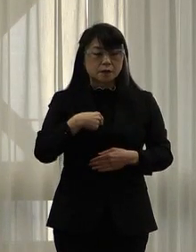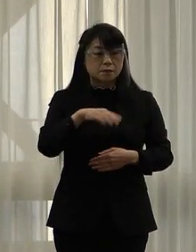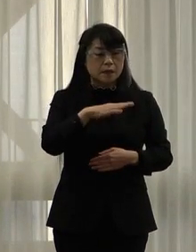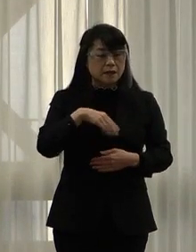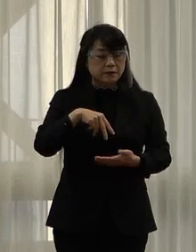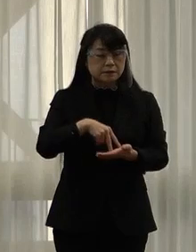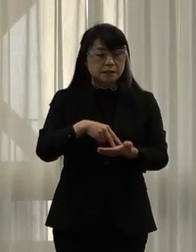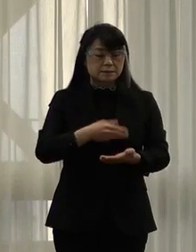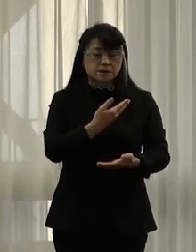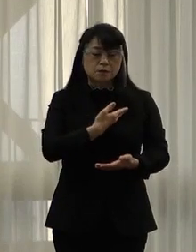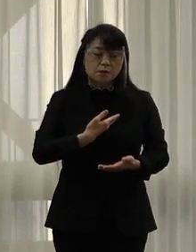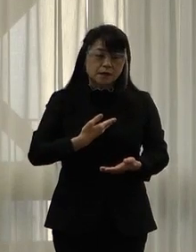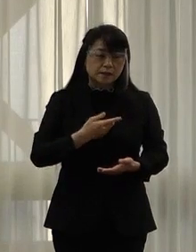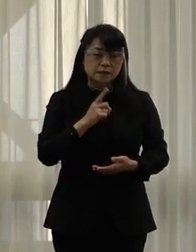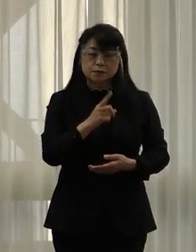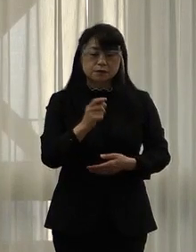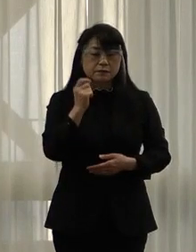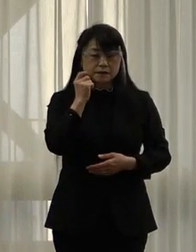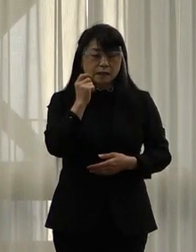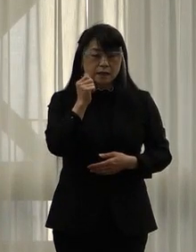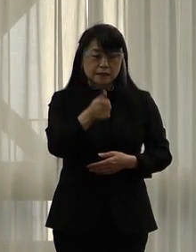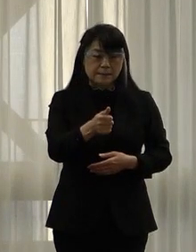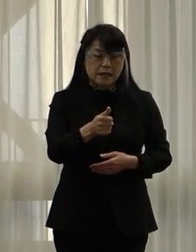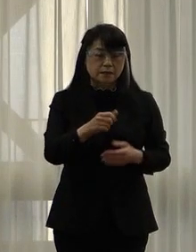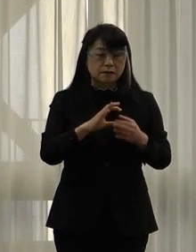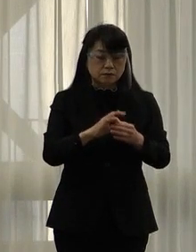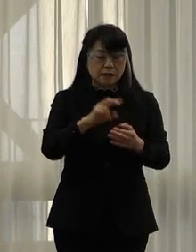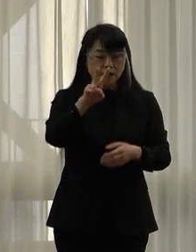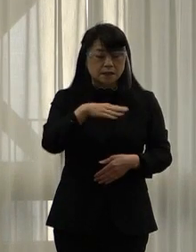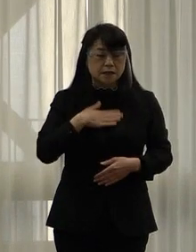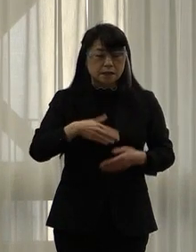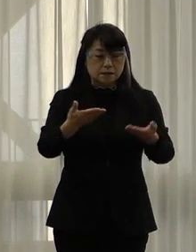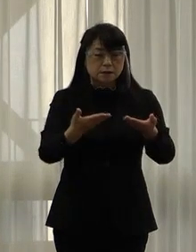ないと言っていてはいけないので、やっぱりご理解いただけるように、